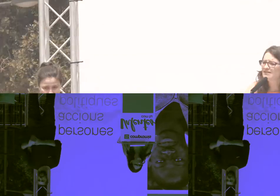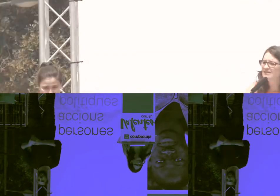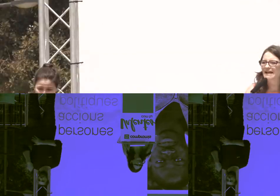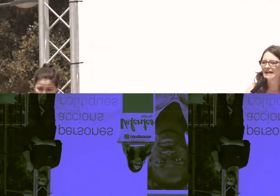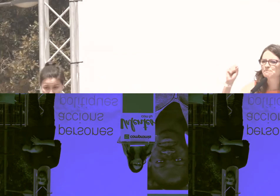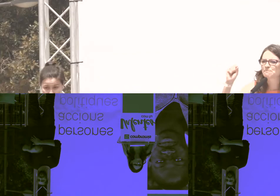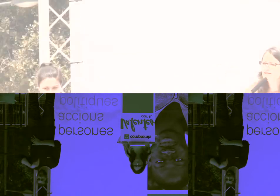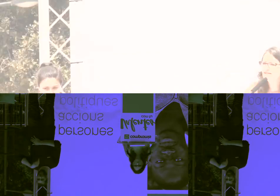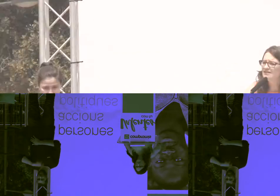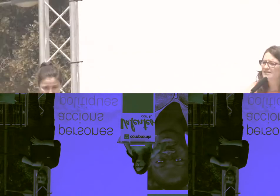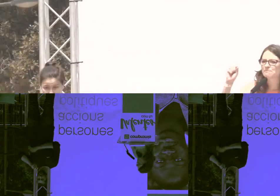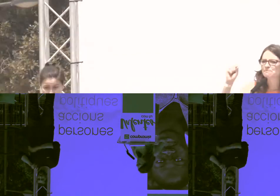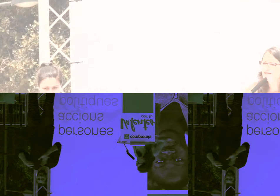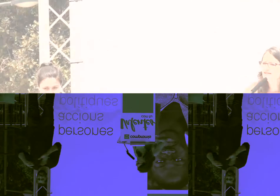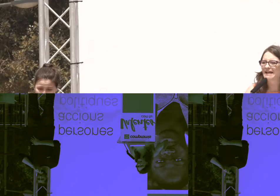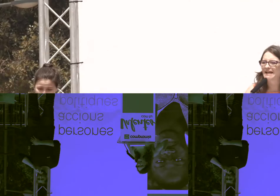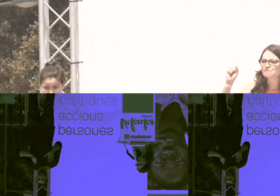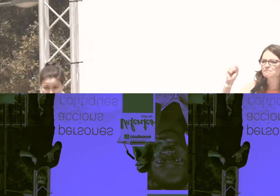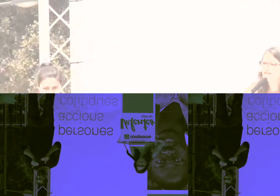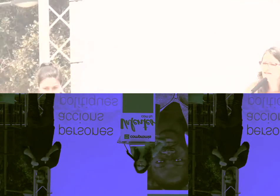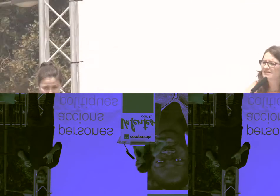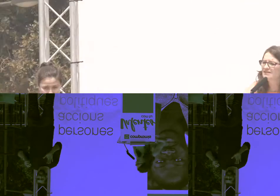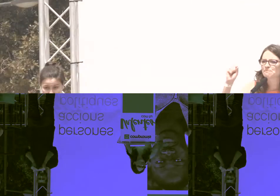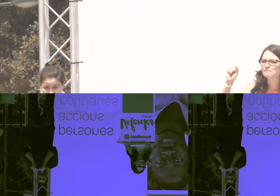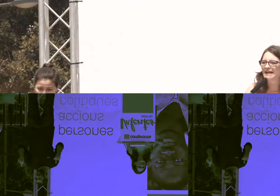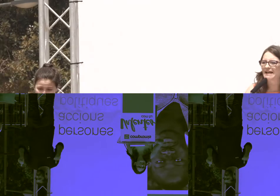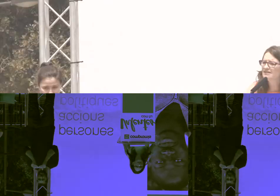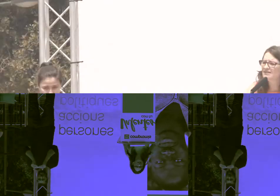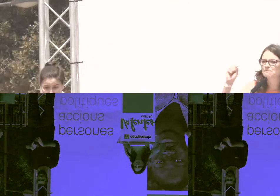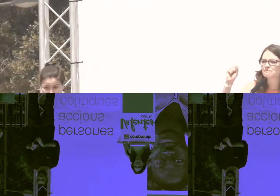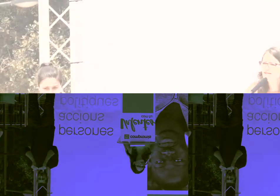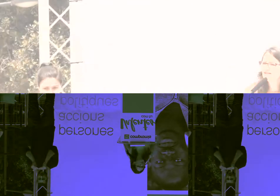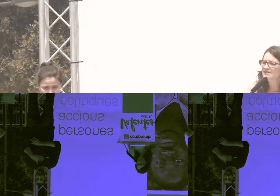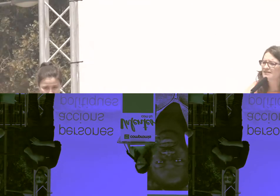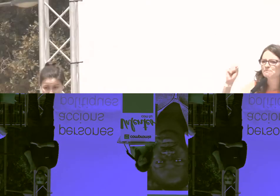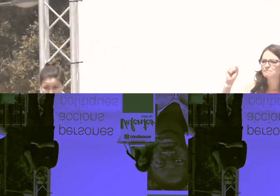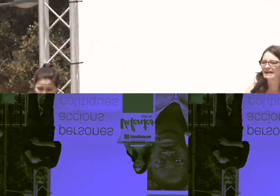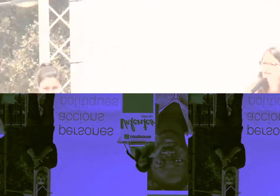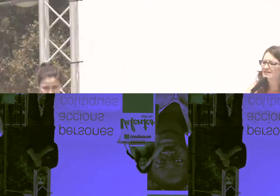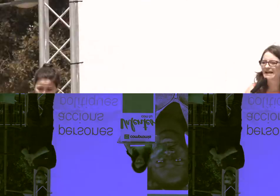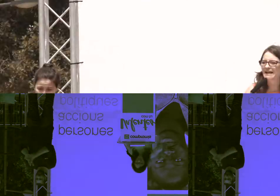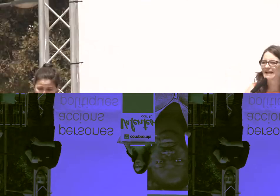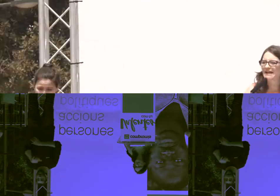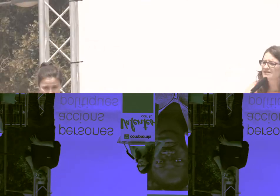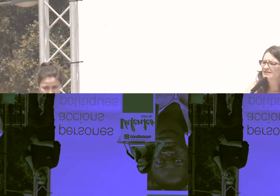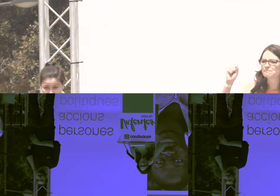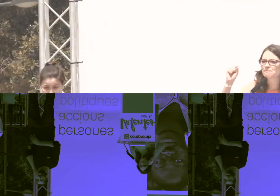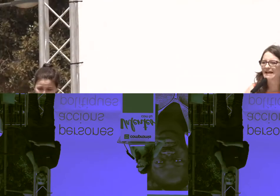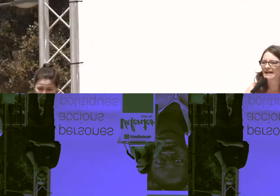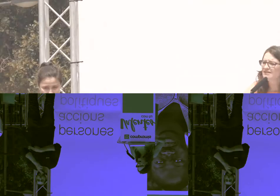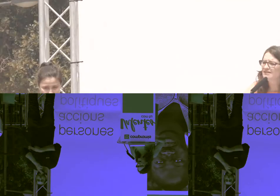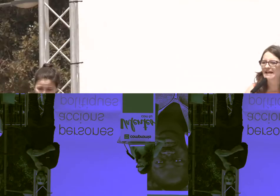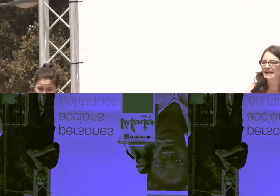tenim igualtat d'oportunitats en l'escola, tenim una escola que reivindica l'escola pública i, a més,